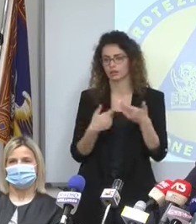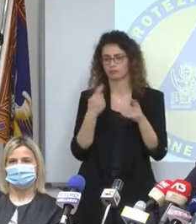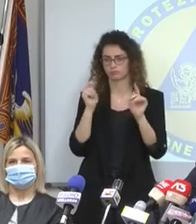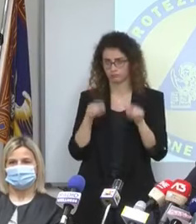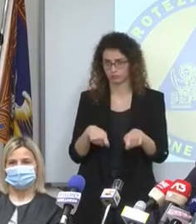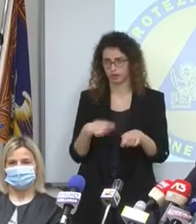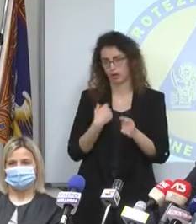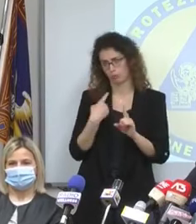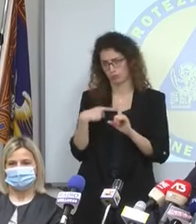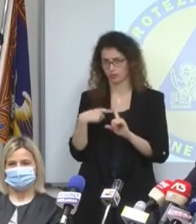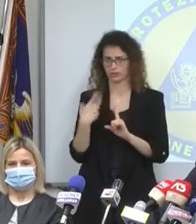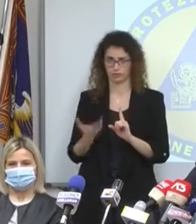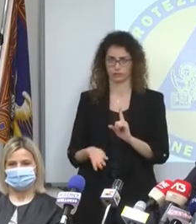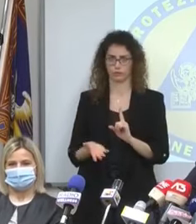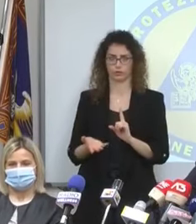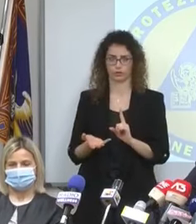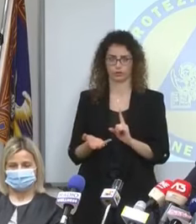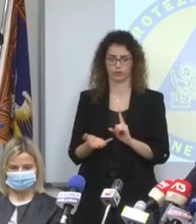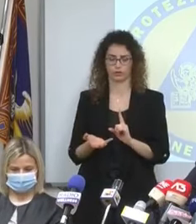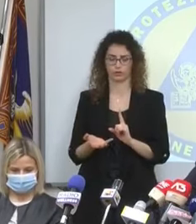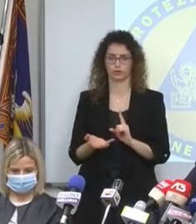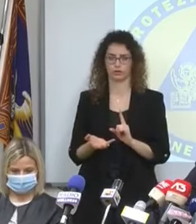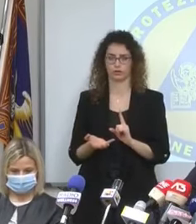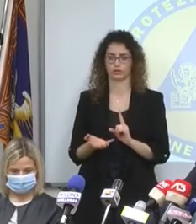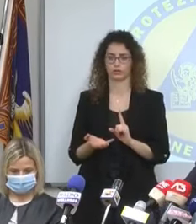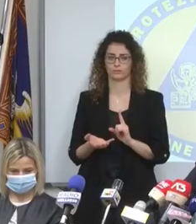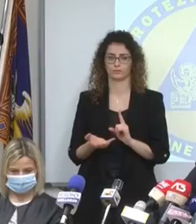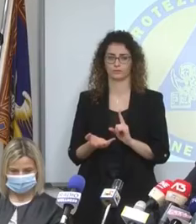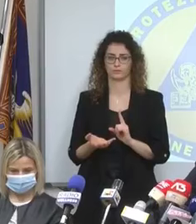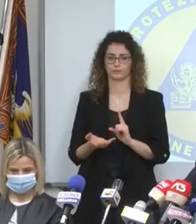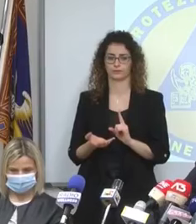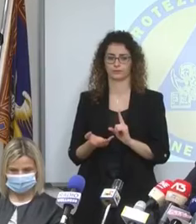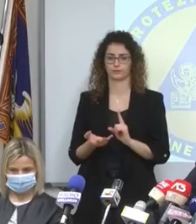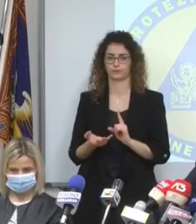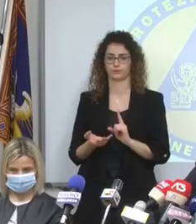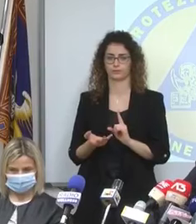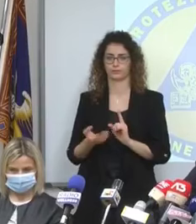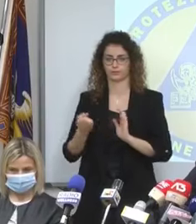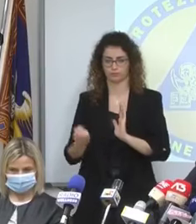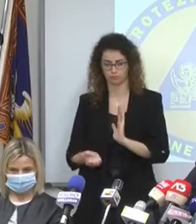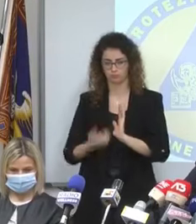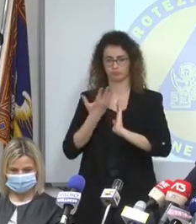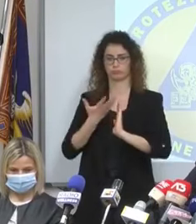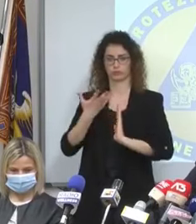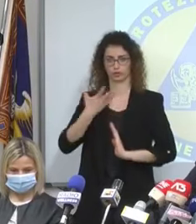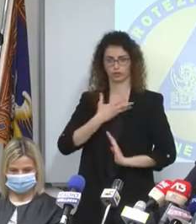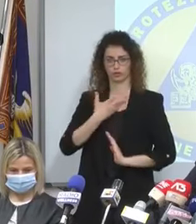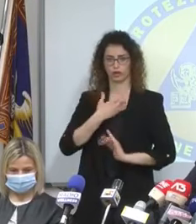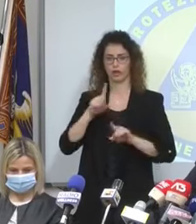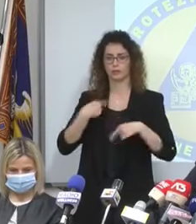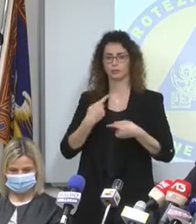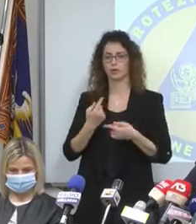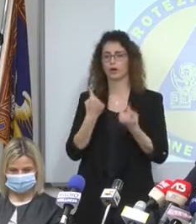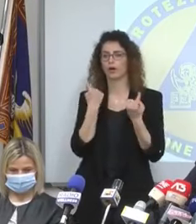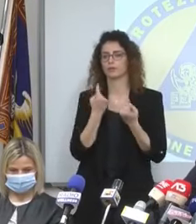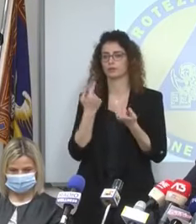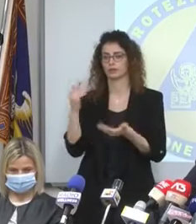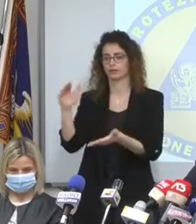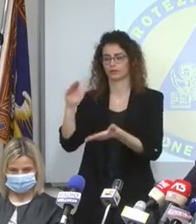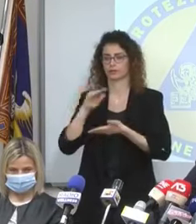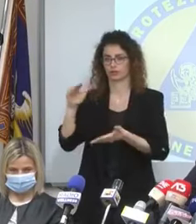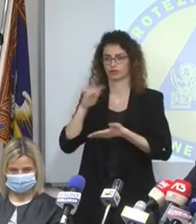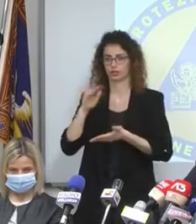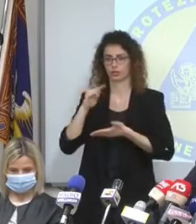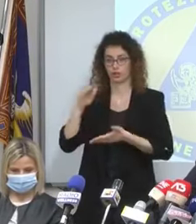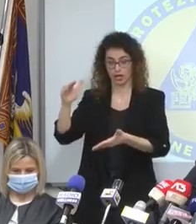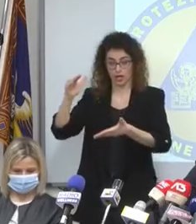è positivo, no? Nel senso che non... lo startup è avvenuto, dopodiché appena arrivano vaccini si inizia a partire